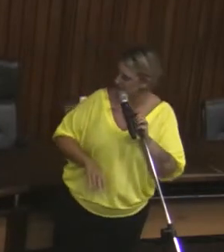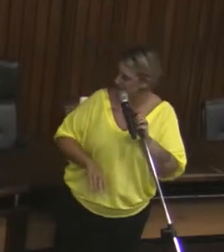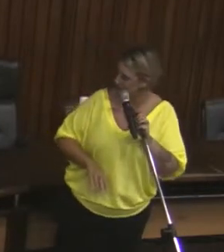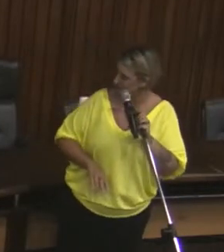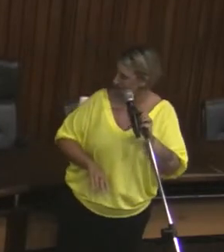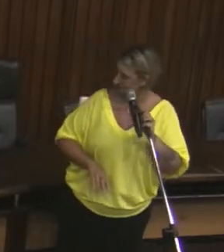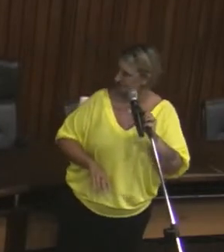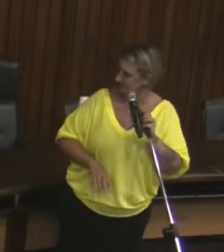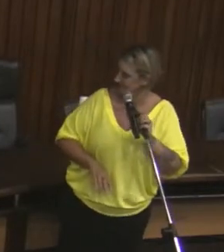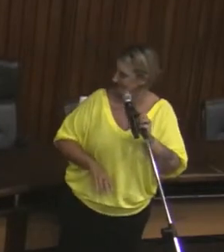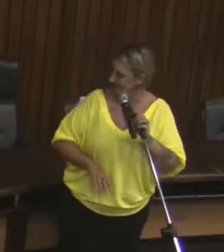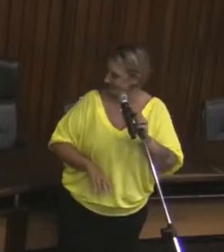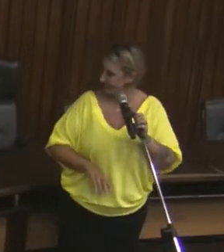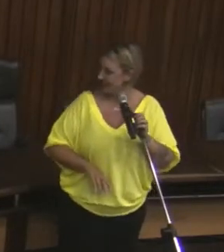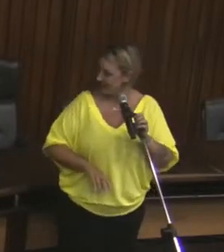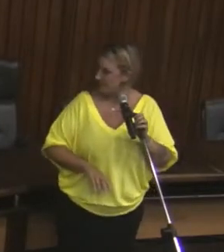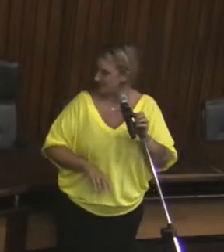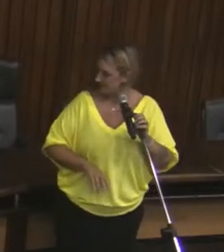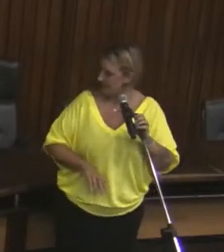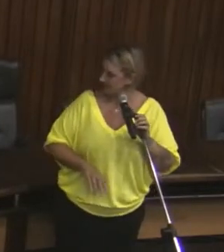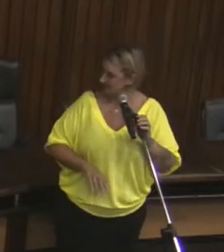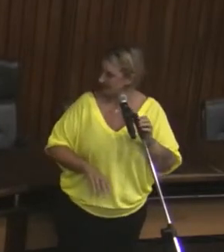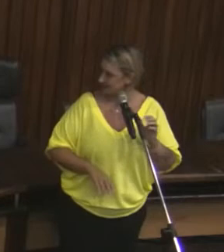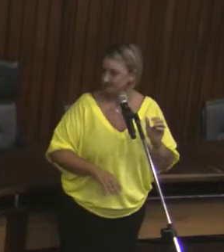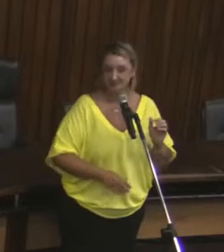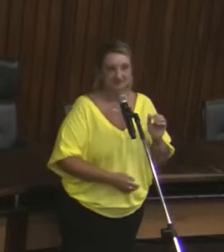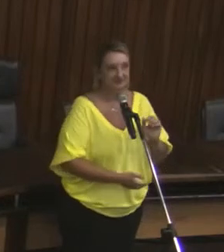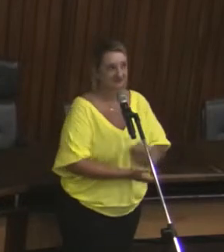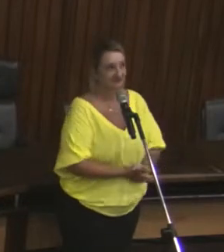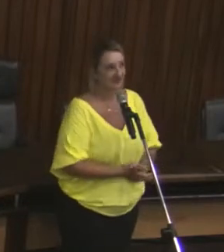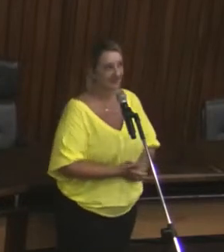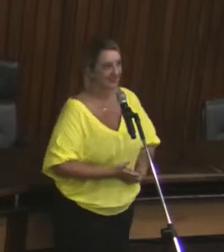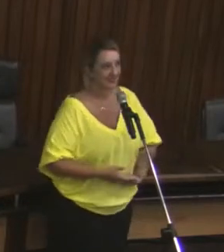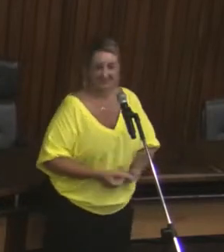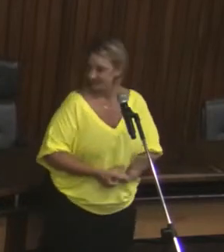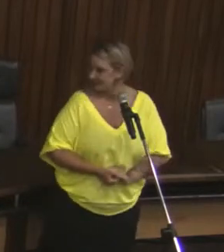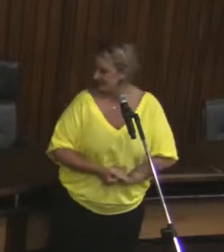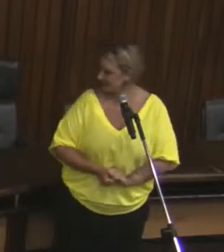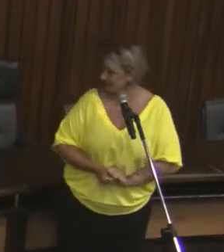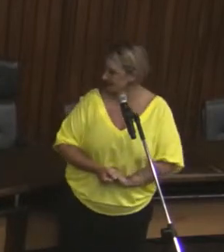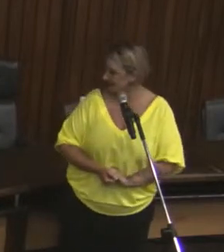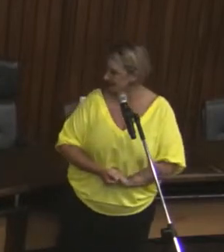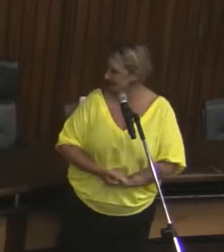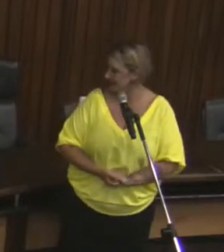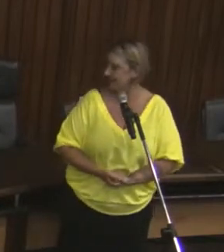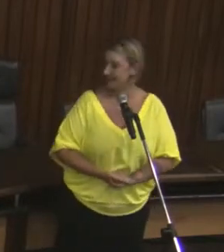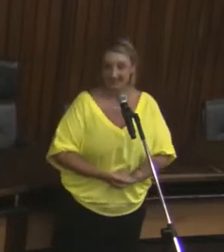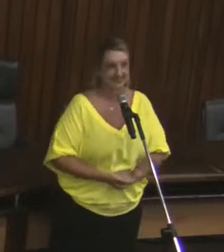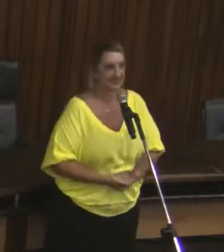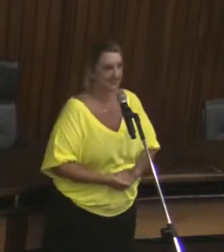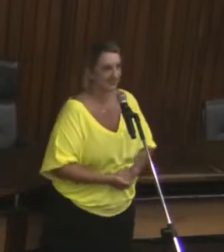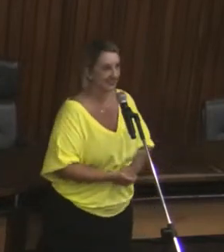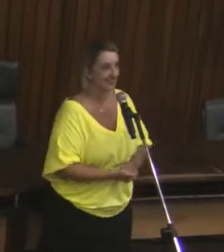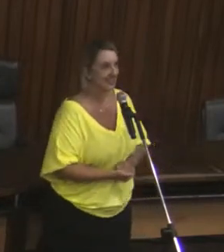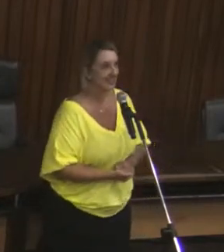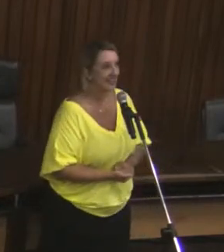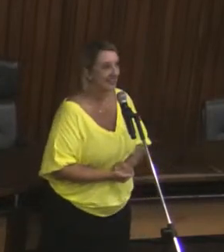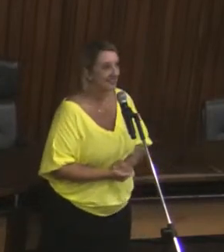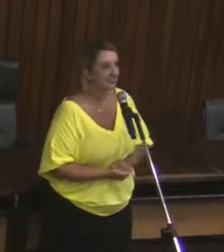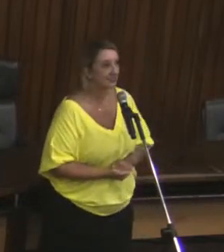Vidotto? É bagunçado, né? Eu vejo que eu passo com o seu irmão, coitado. Então, aí os